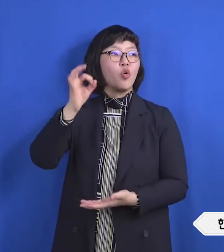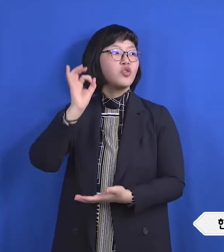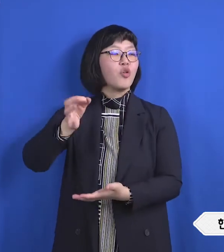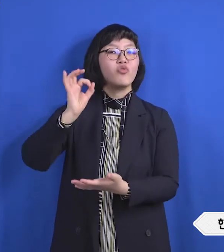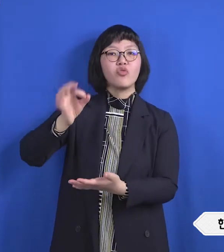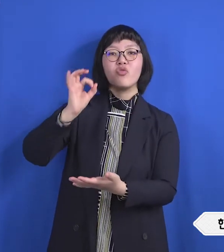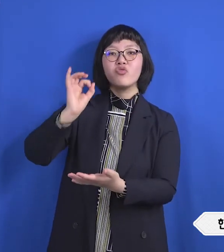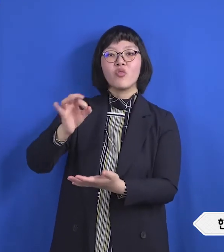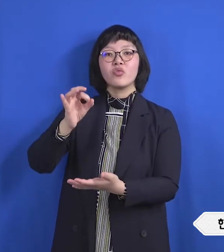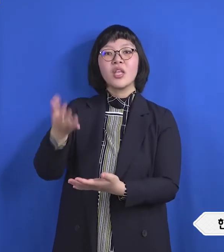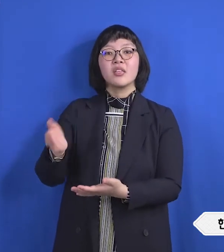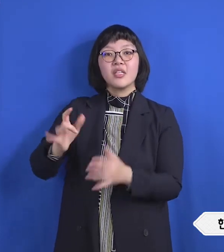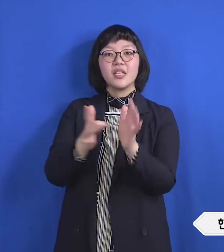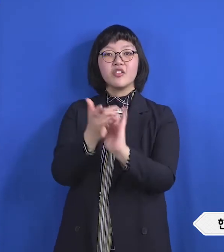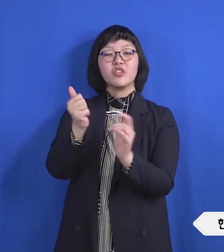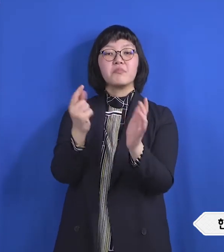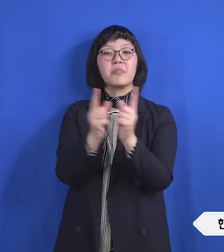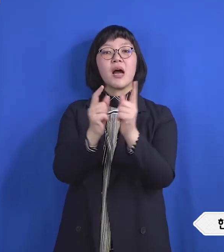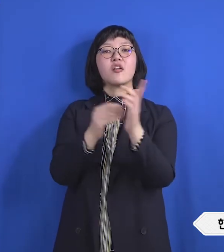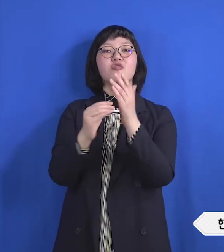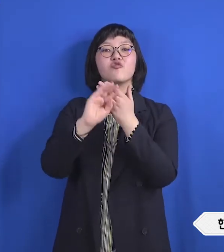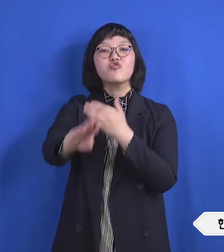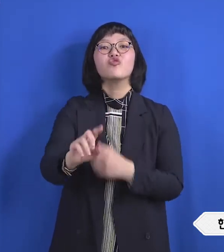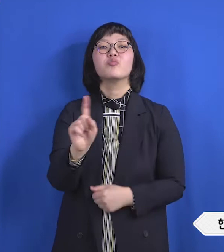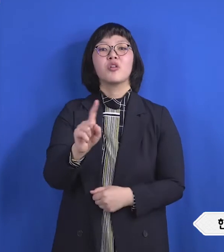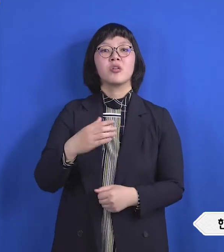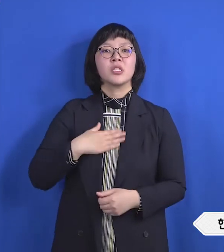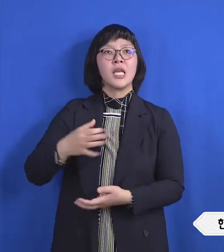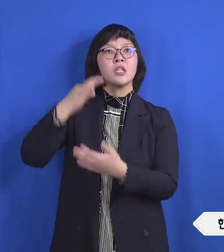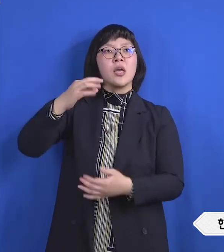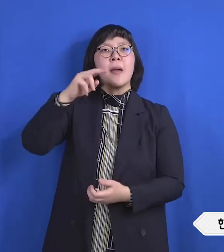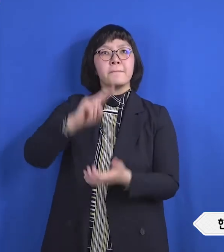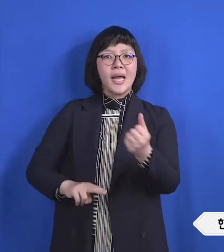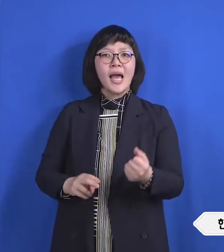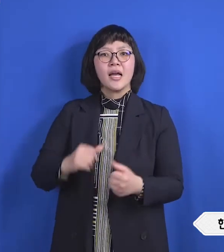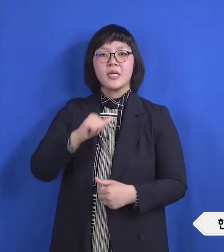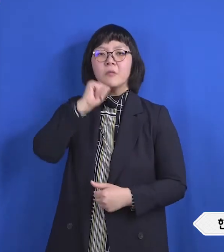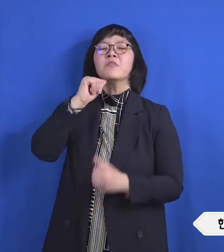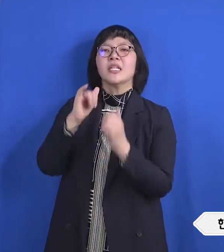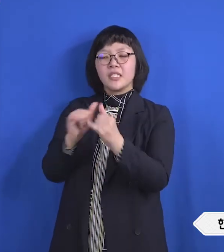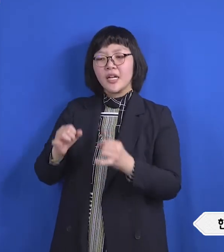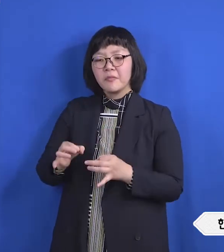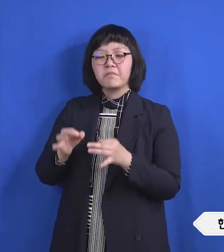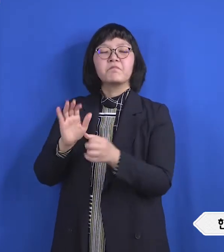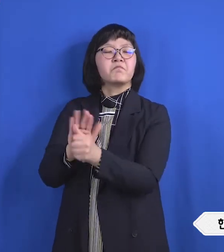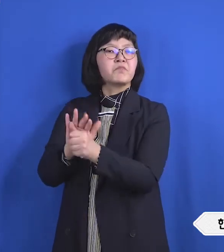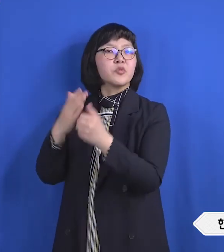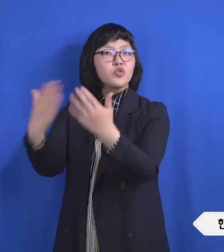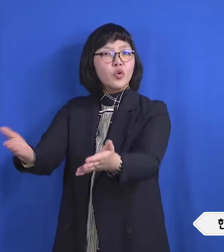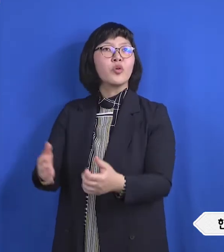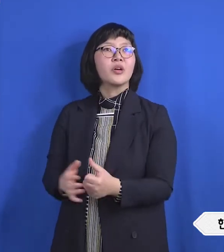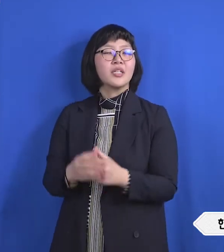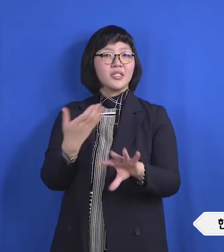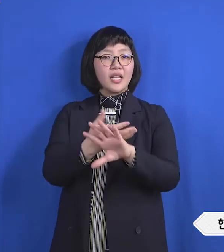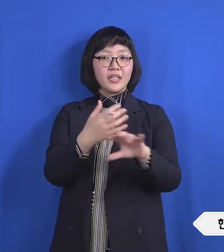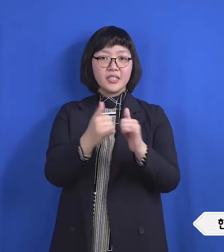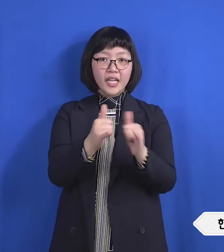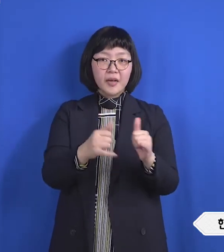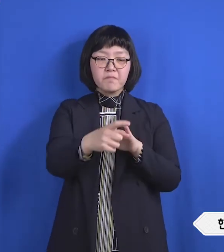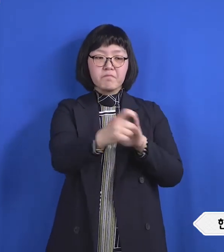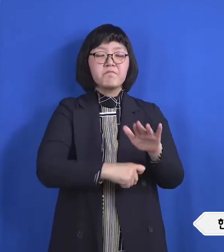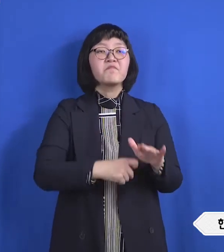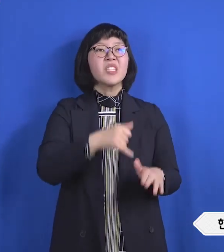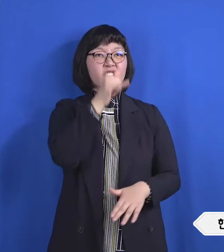소유 절반을 팔아서 가난한 자들에게 주겠습니다. 그리고 남의 것 토색한 일이 있으면 4배나 갚겠습니다.